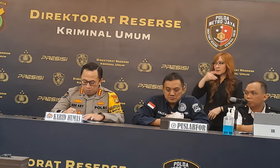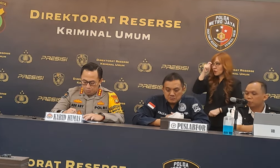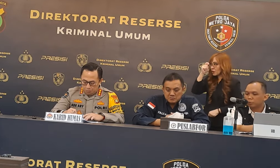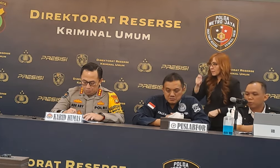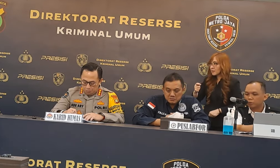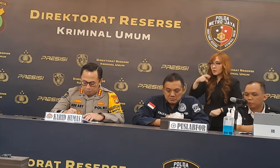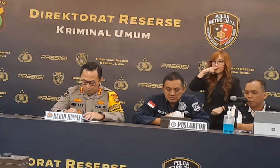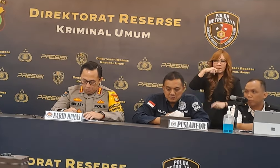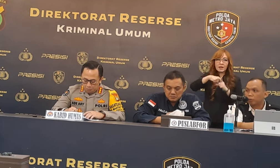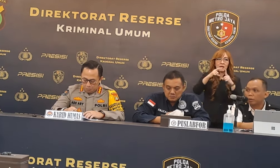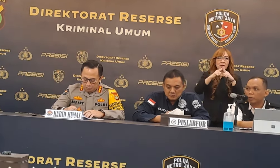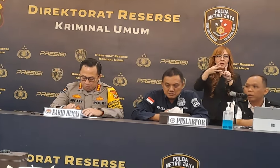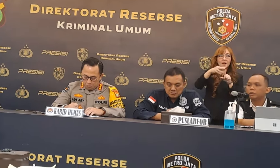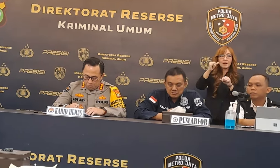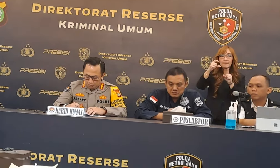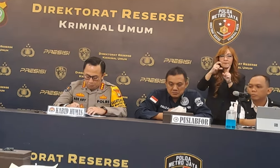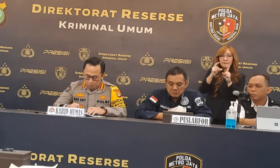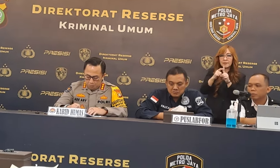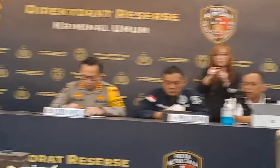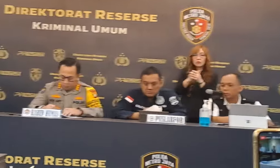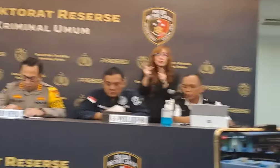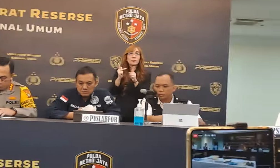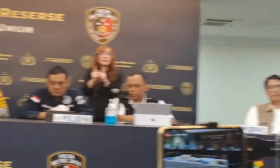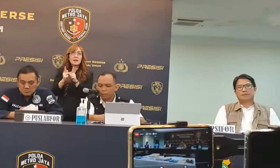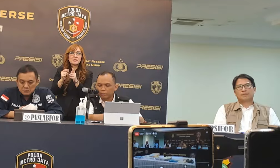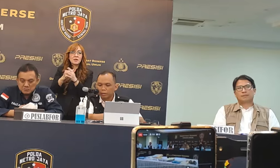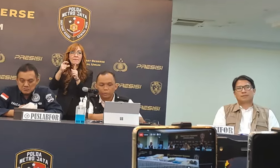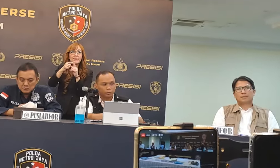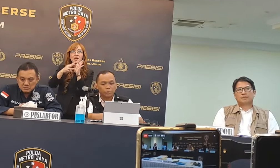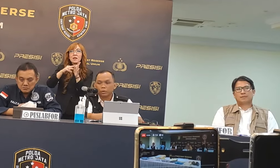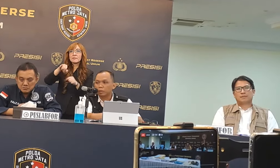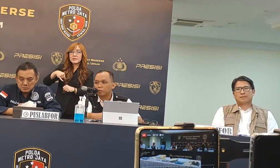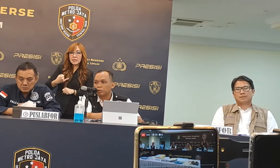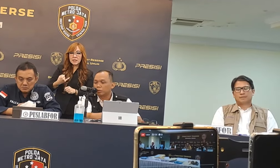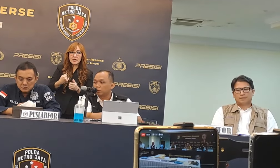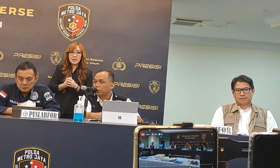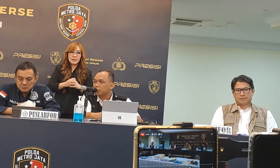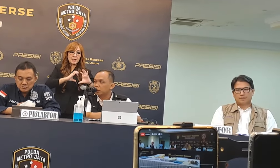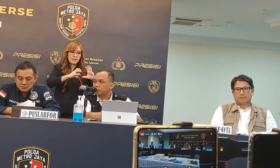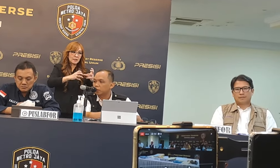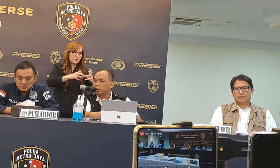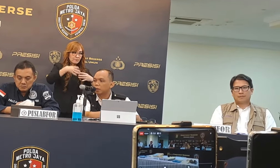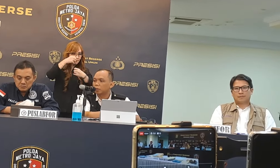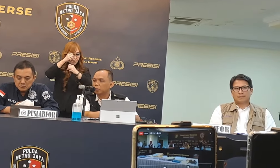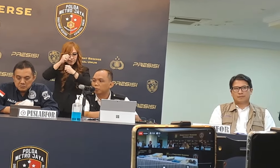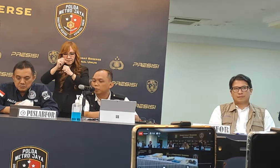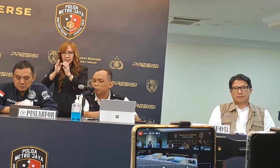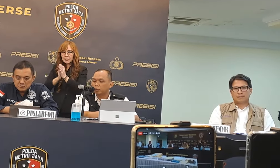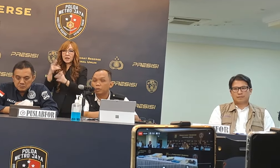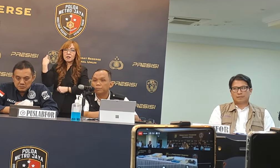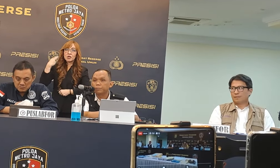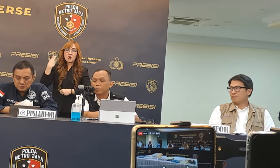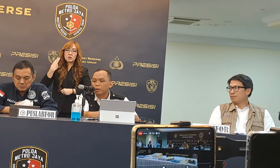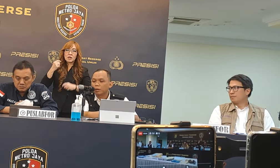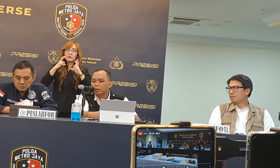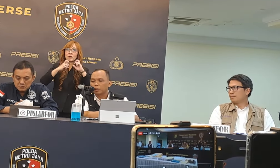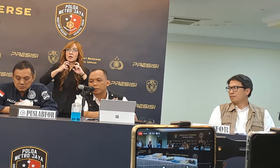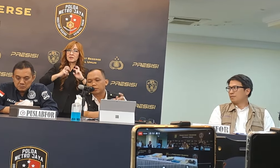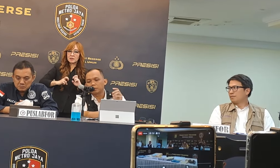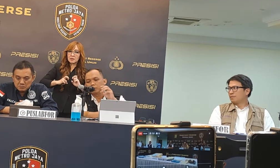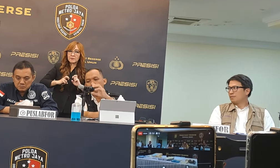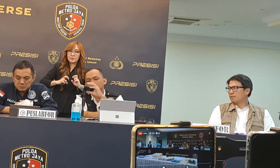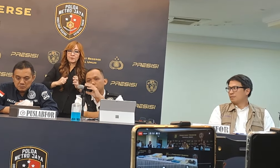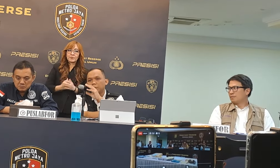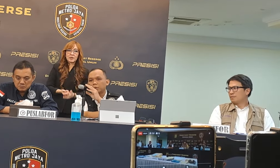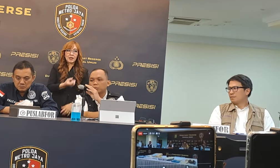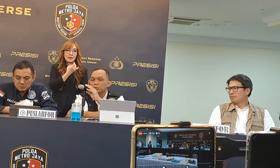Bapak Kabid Humas Polda Metro Jaya, teman-teman dari Apsipor dan Kedokteran Forensik setelah dari Puslapor,